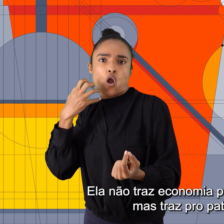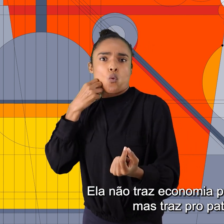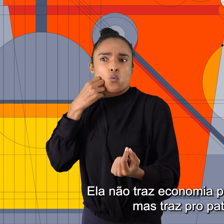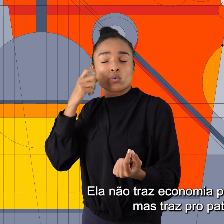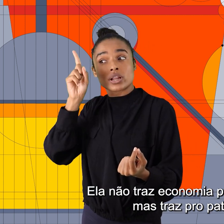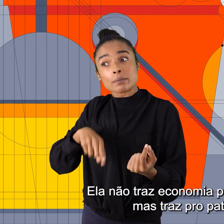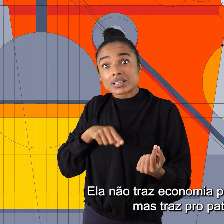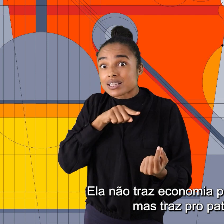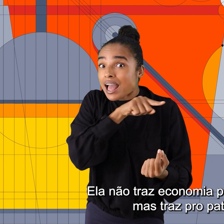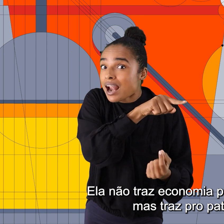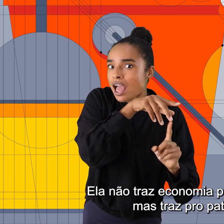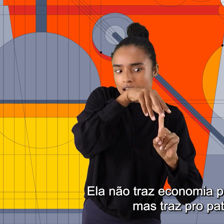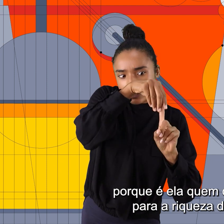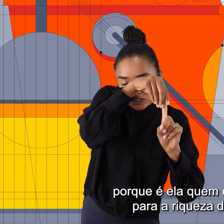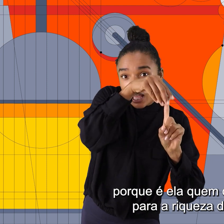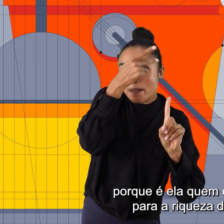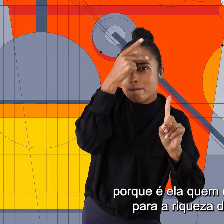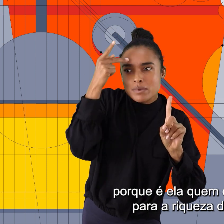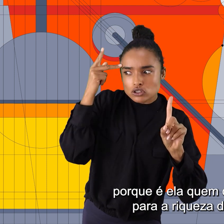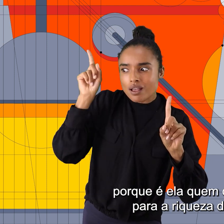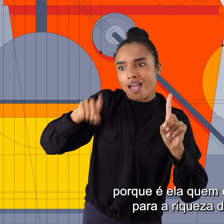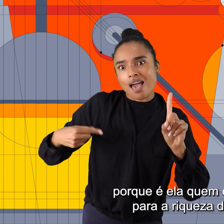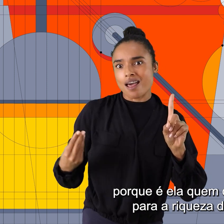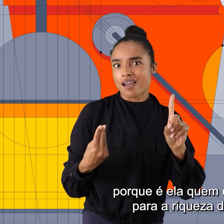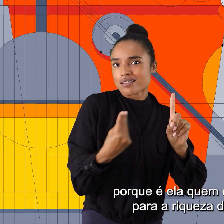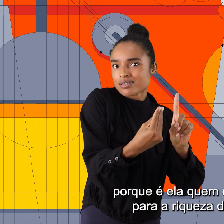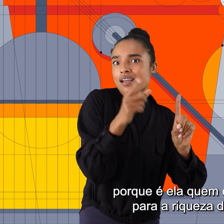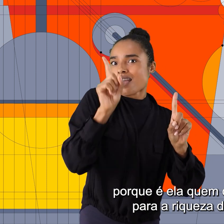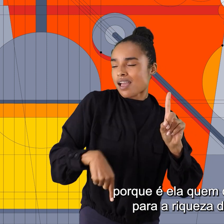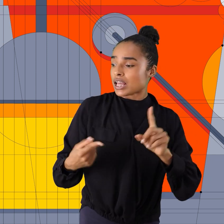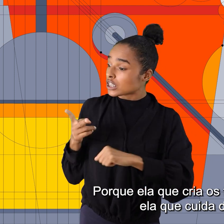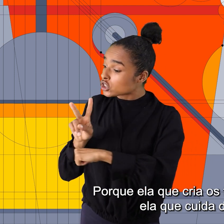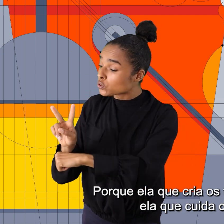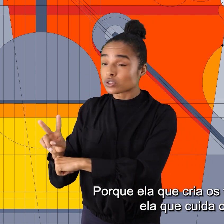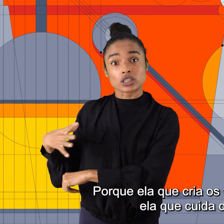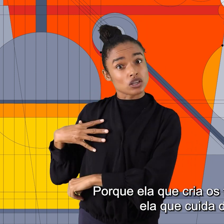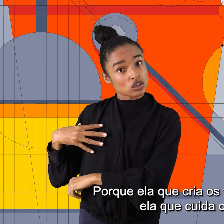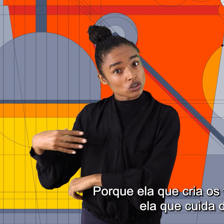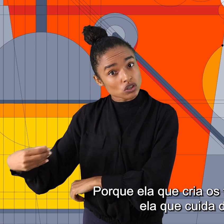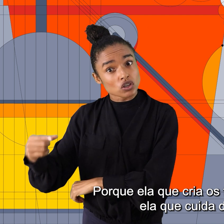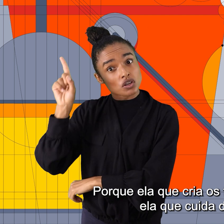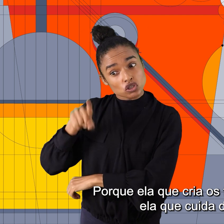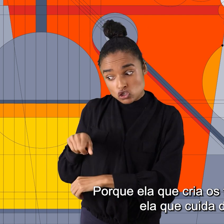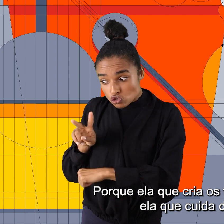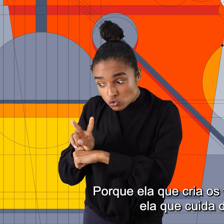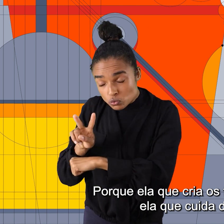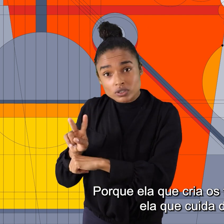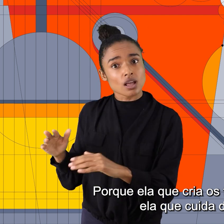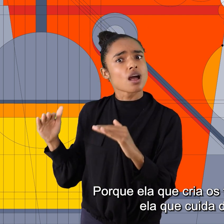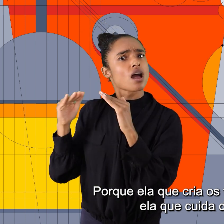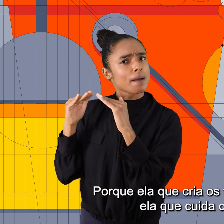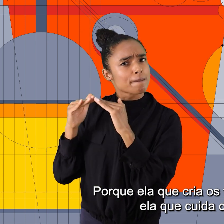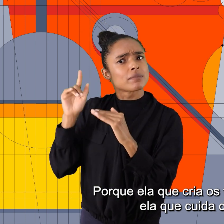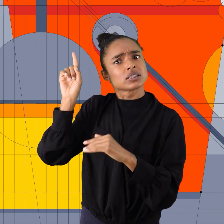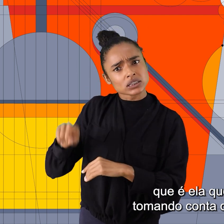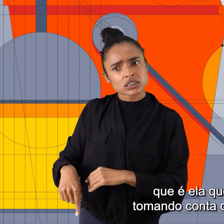própria nação, mas traz para o patrão dela, que é ela quem dá a cobertura para a riqueza do patrão, que é ela que cria os filhos do patrão, é ela que cuida